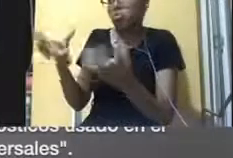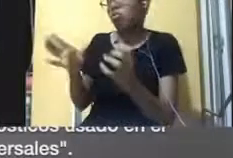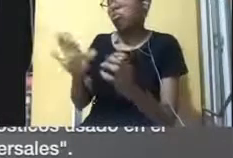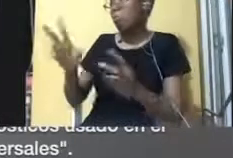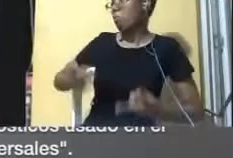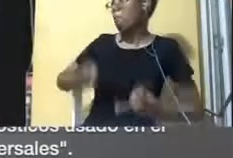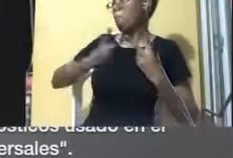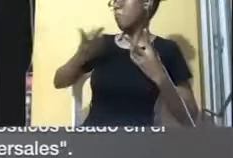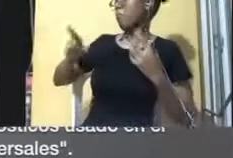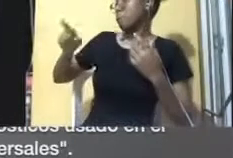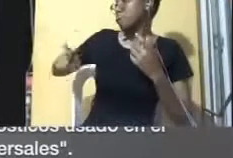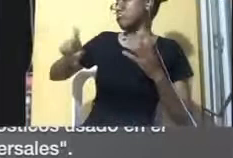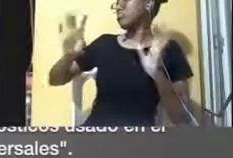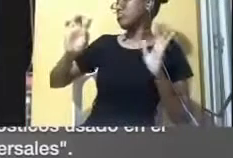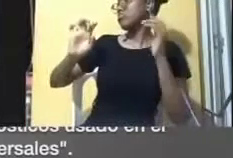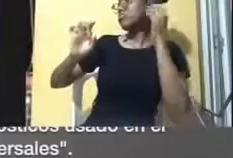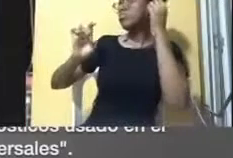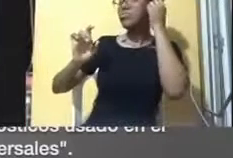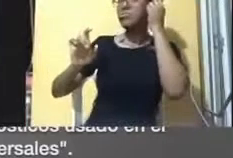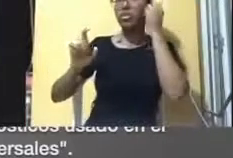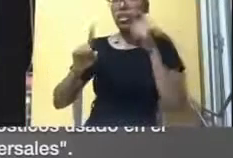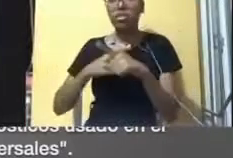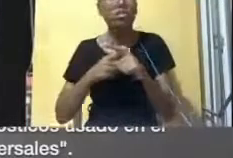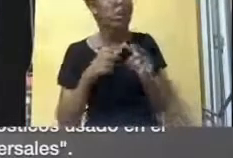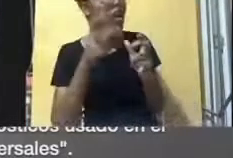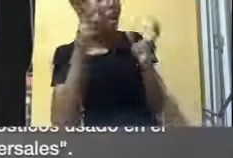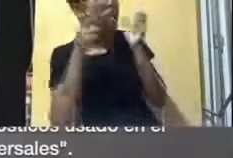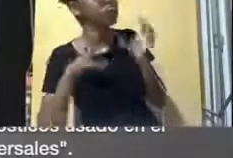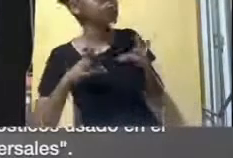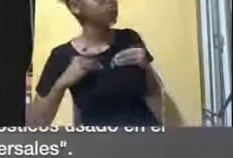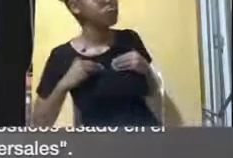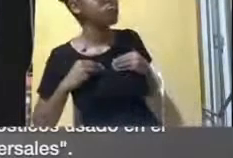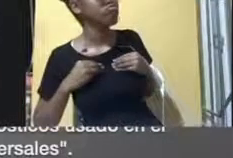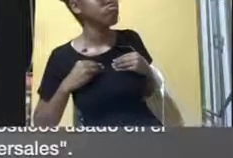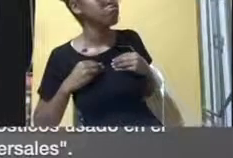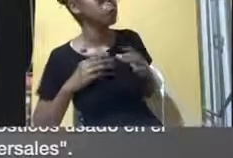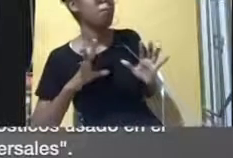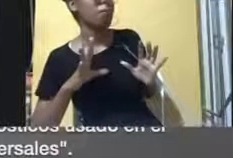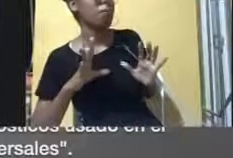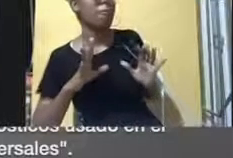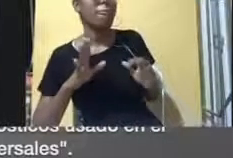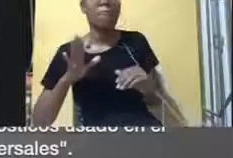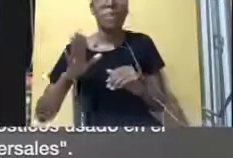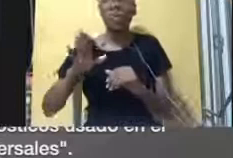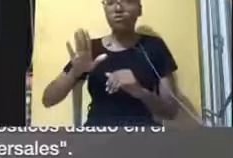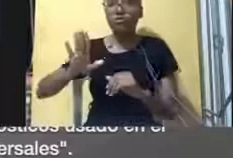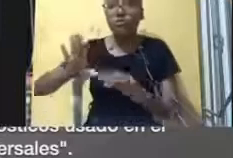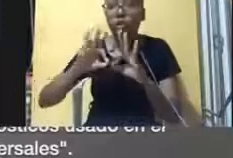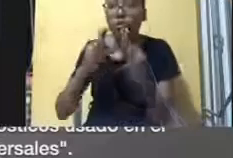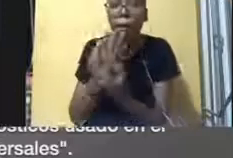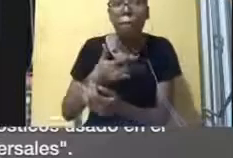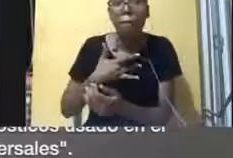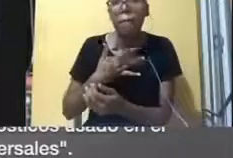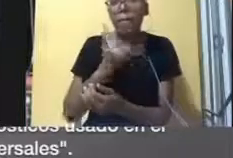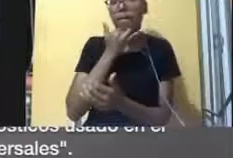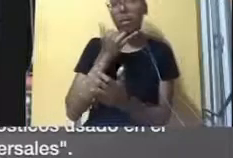y entonces él lo hace, ahora él ha ofendido su familia. O quizás ya yo lo ofendí a él